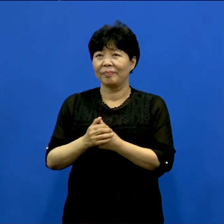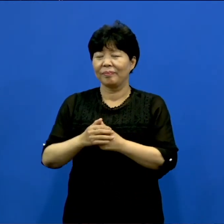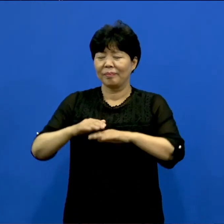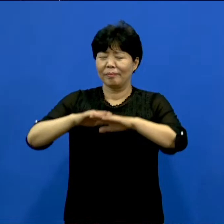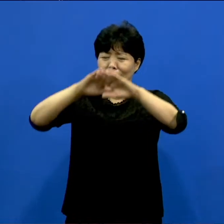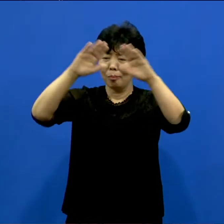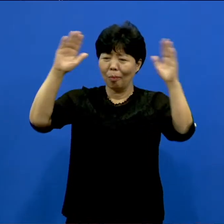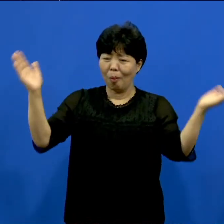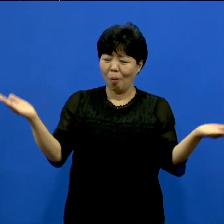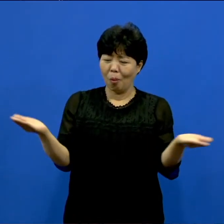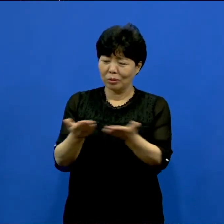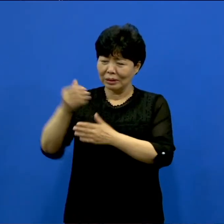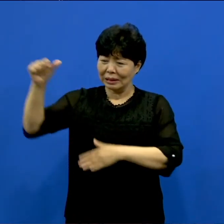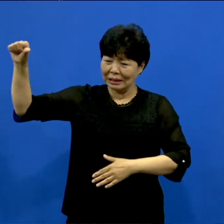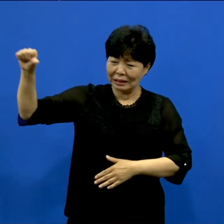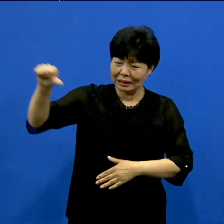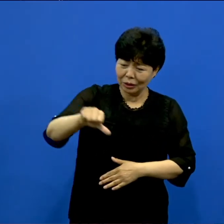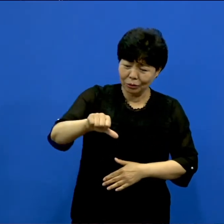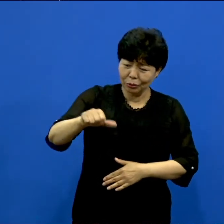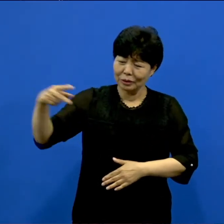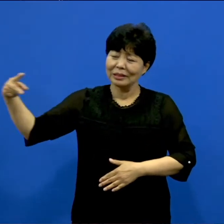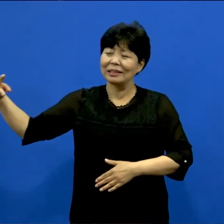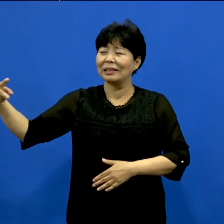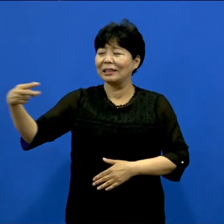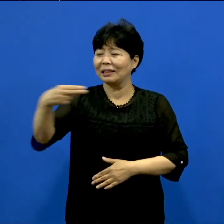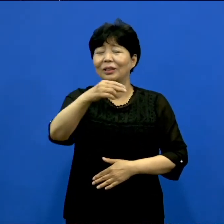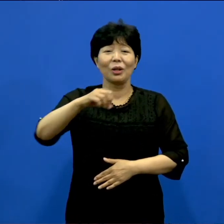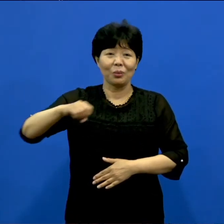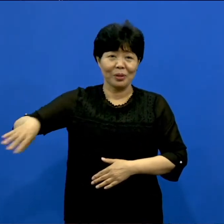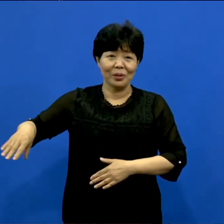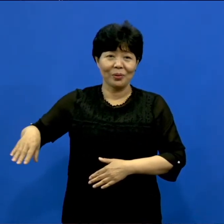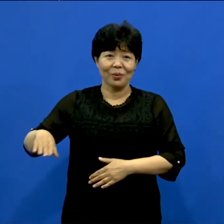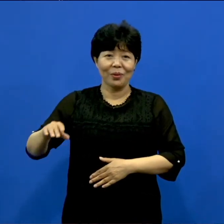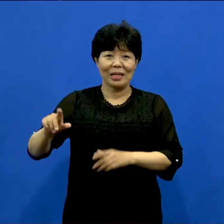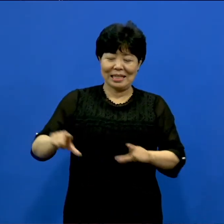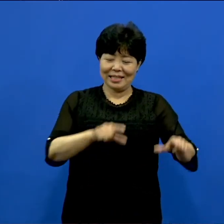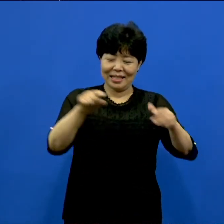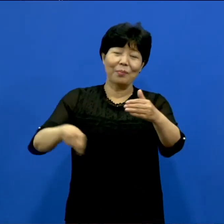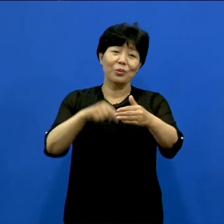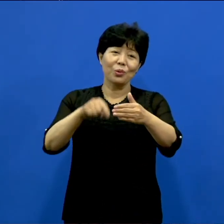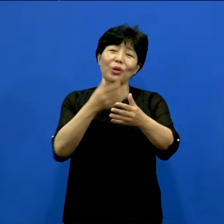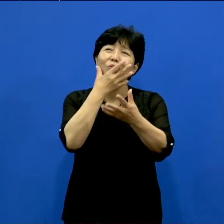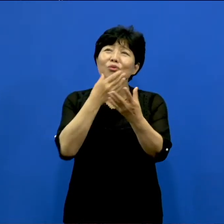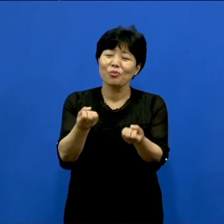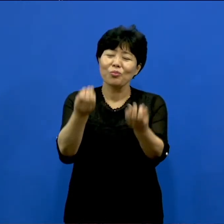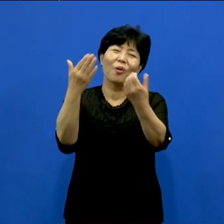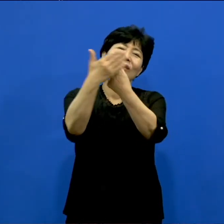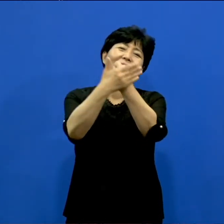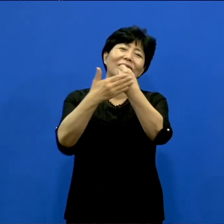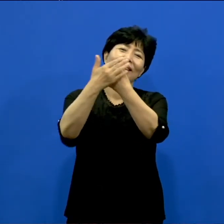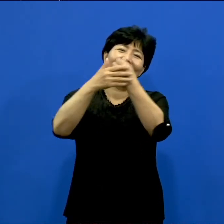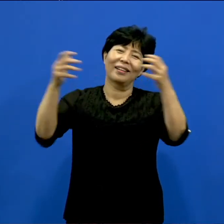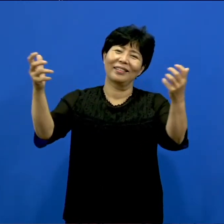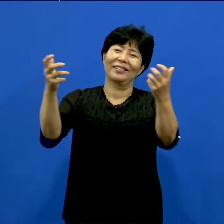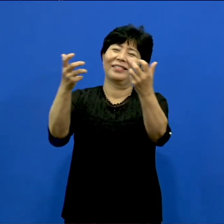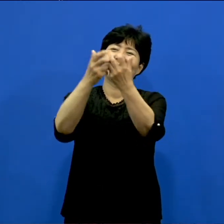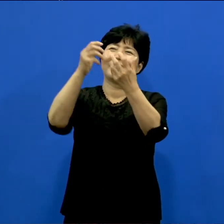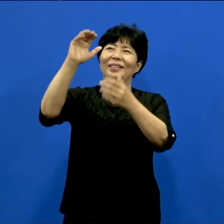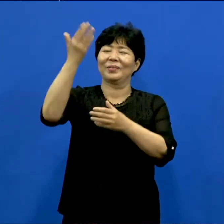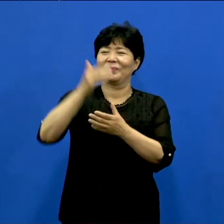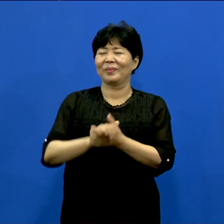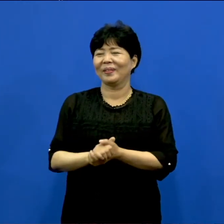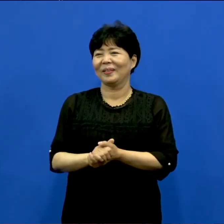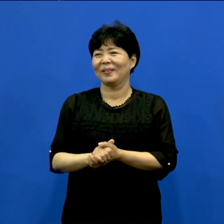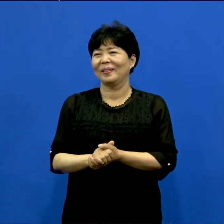저주를 끊어내고 하나님께서 우리의 삶에 축복과 은혜를 부어 주실 줄로 믿습니다. 사랑하는 성도 여러분,